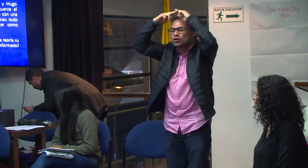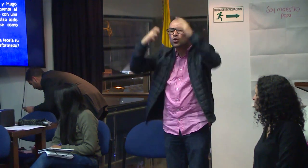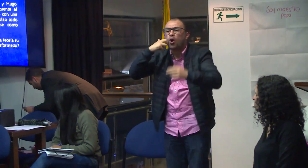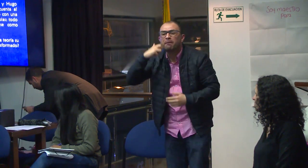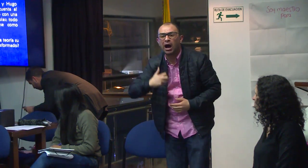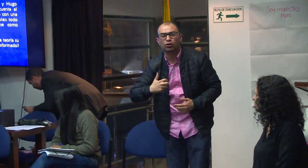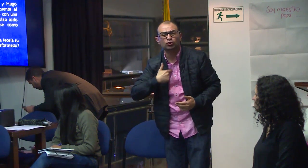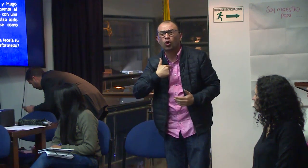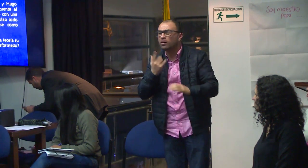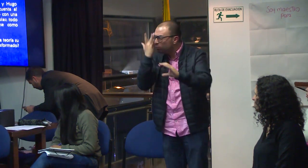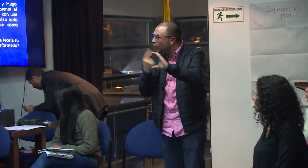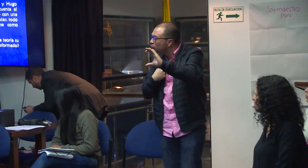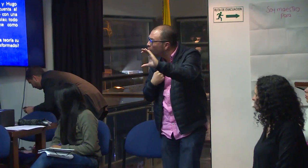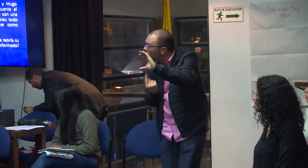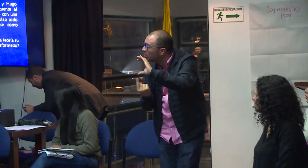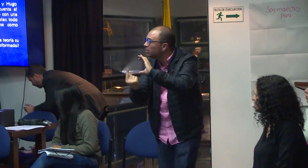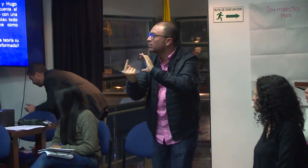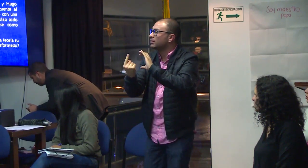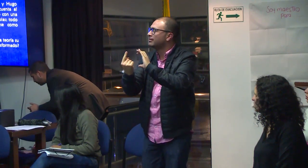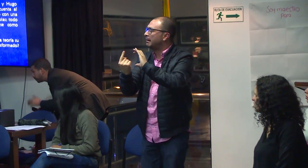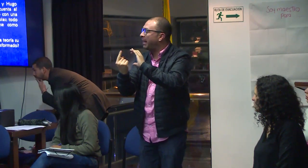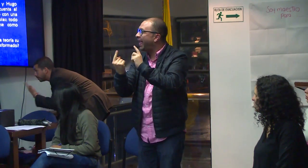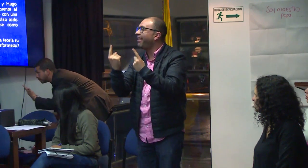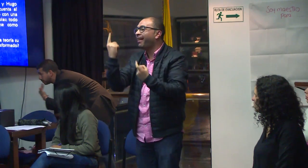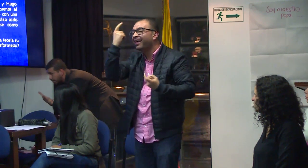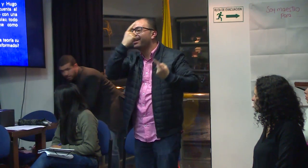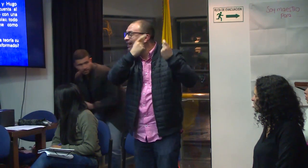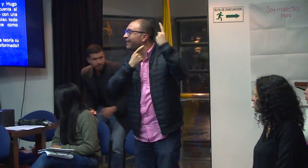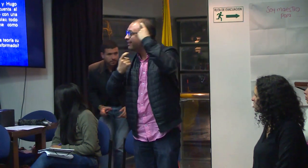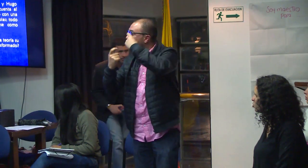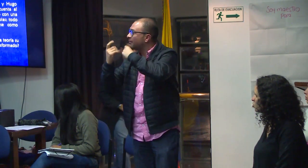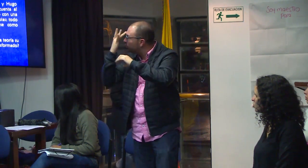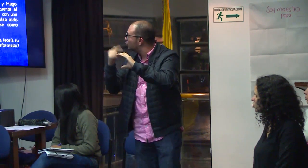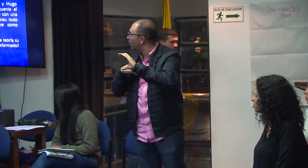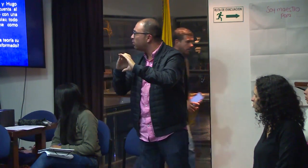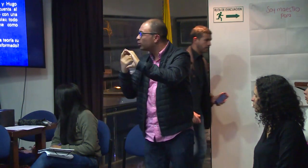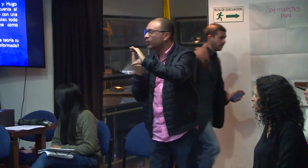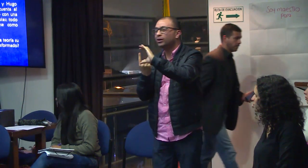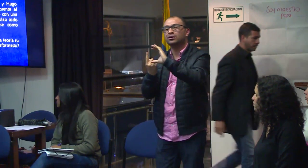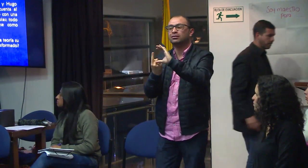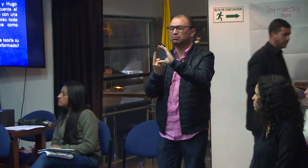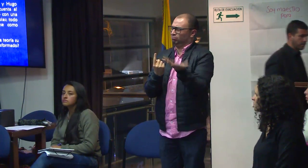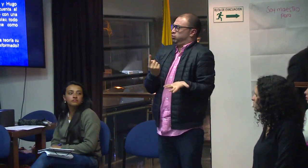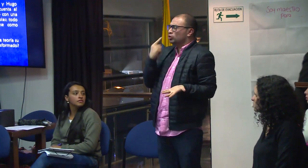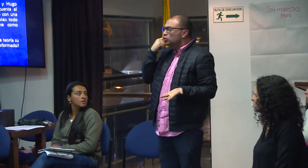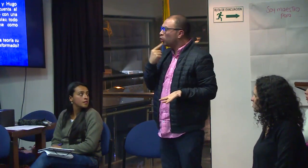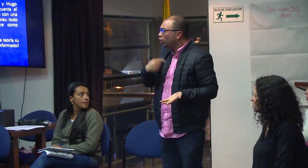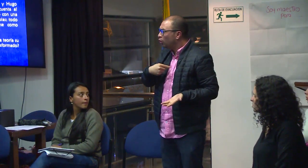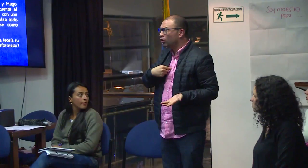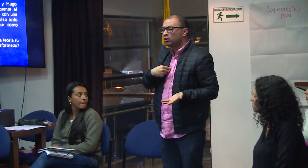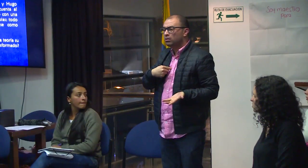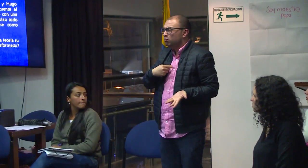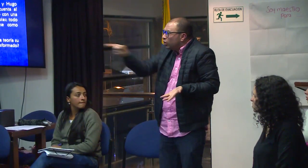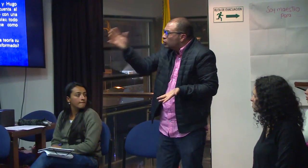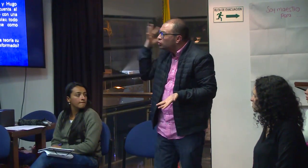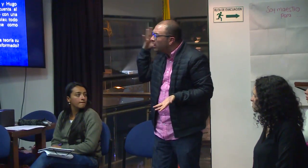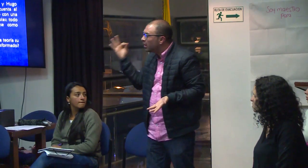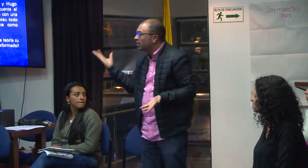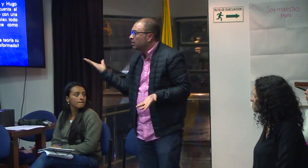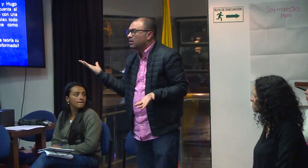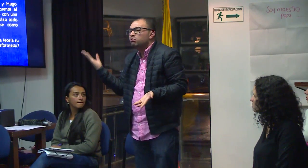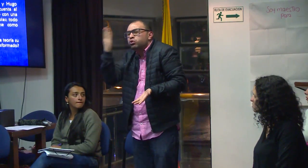yo. ¿Quién es ese ser que está ahí? Y eso me va a permitir entonces hacer la